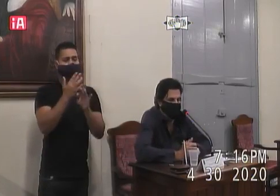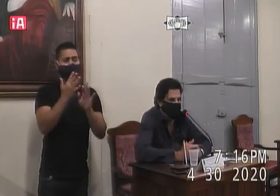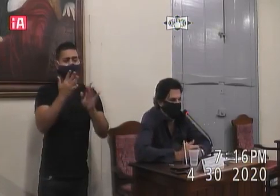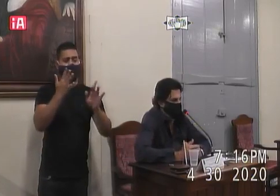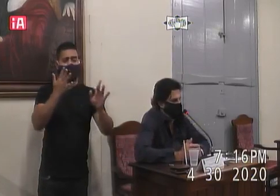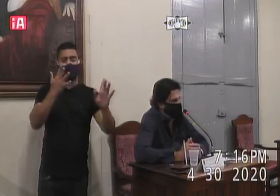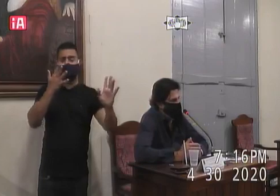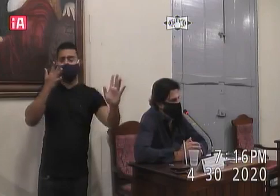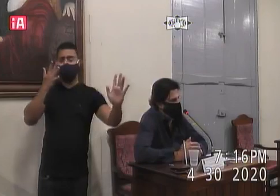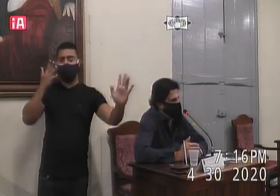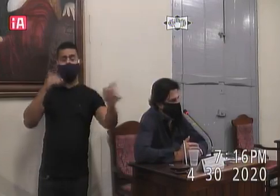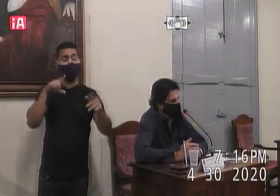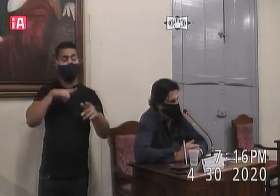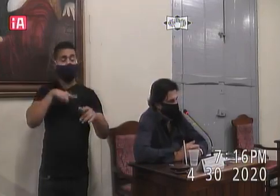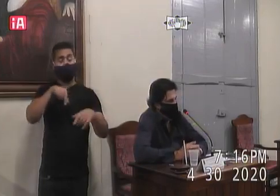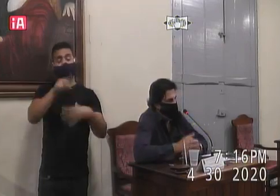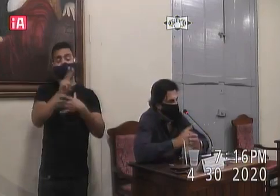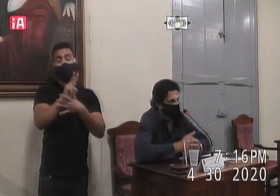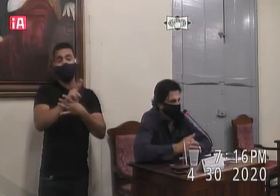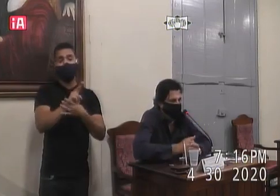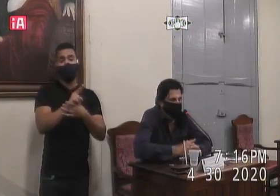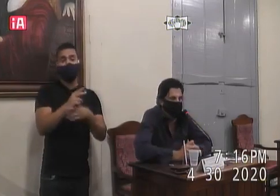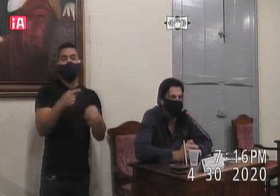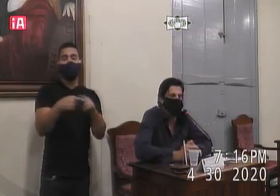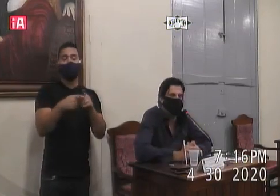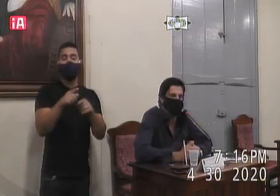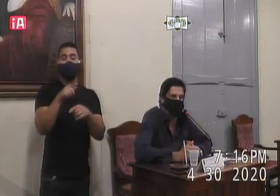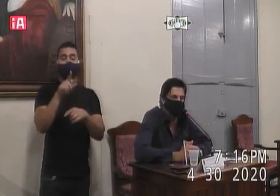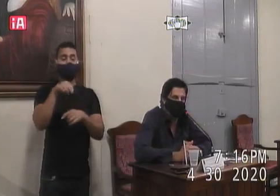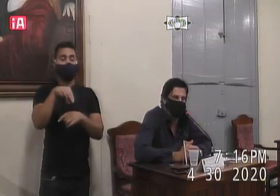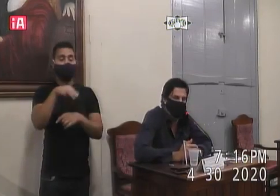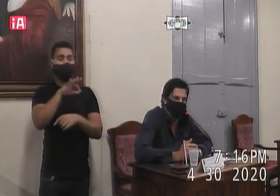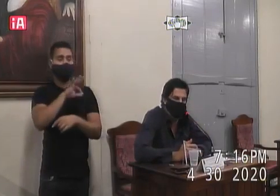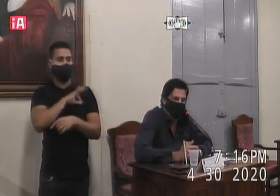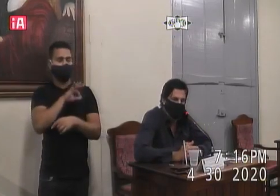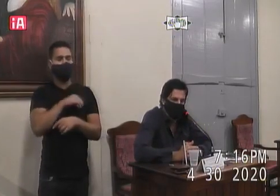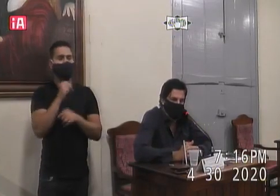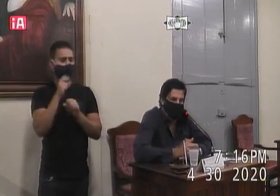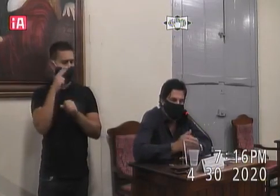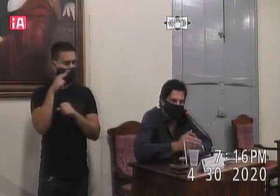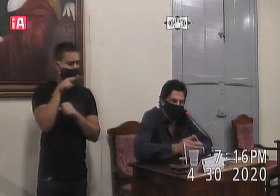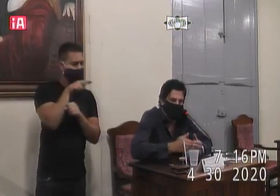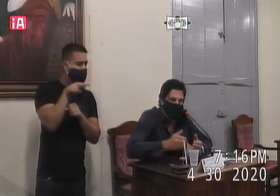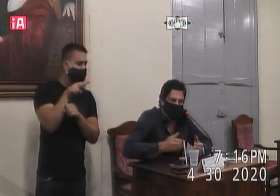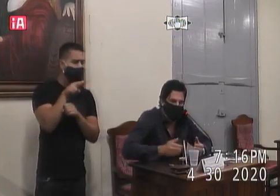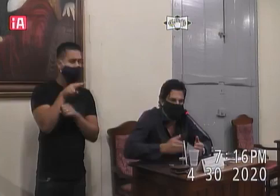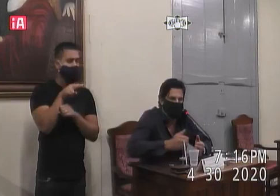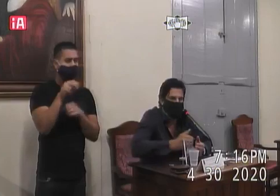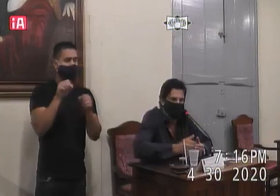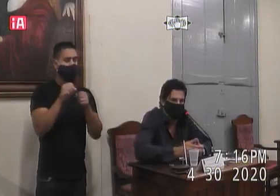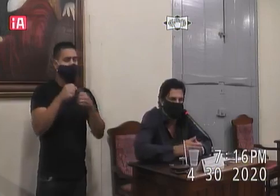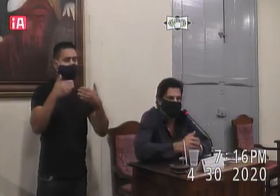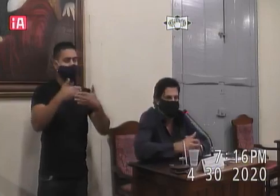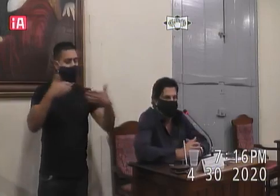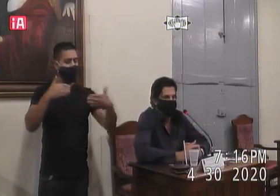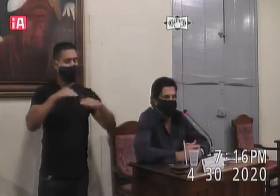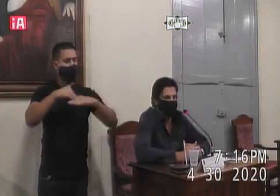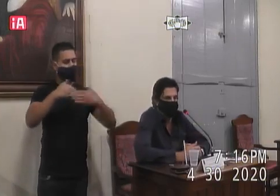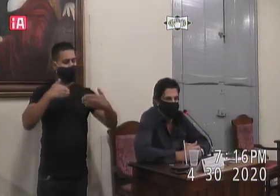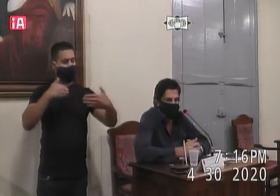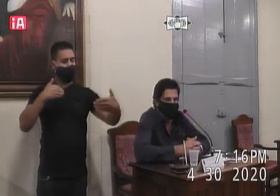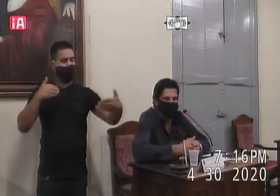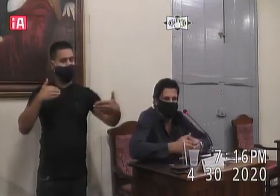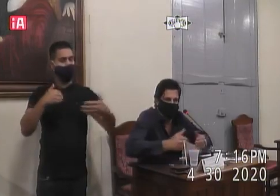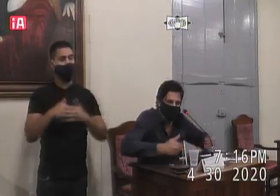quilométricas que estão havendo no nosso município, que a Guarda Municipal possa se fazer presente, fazendo uma separação de